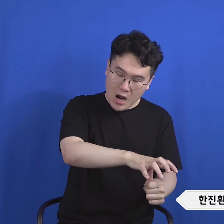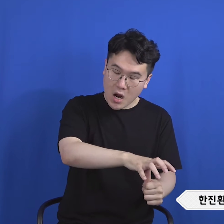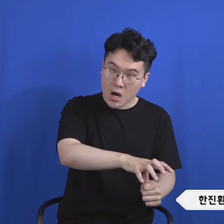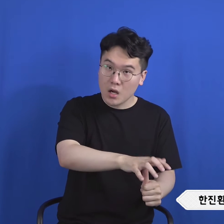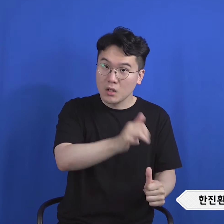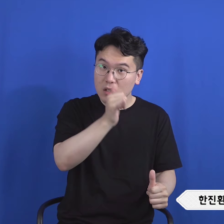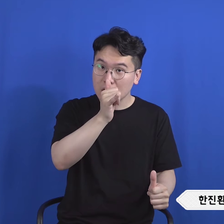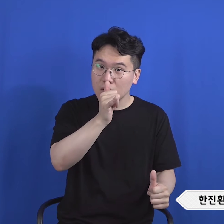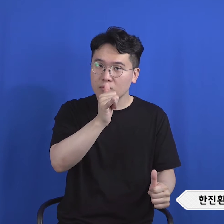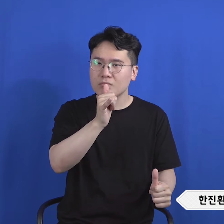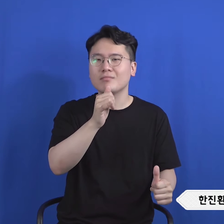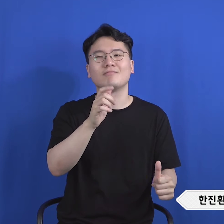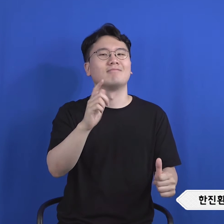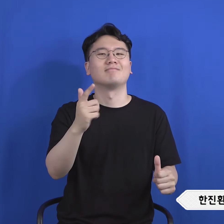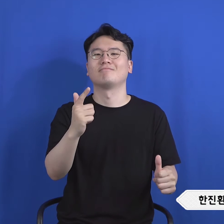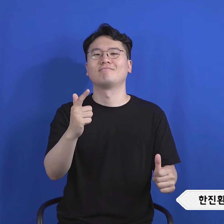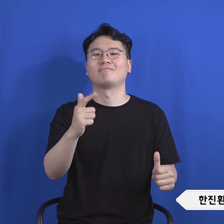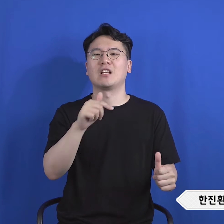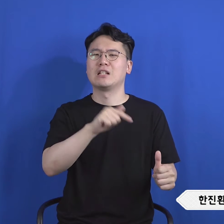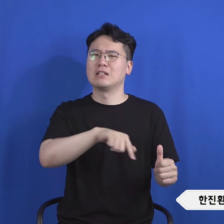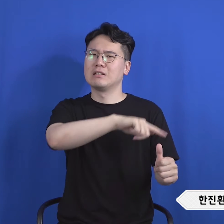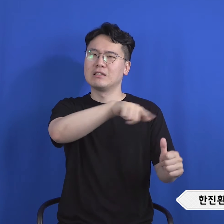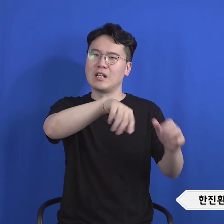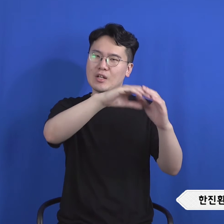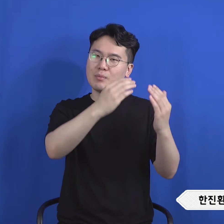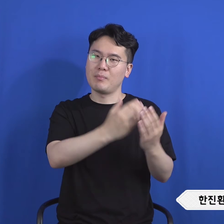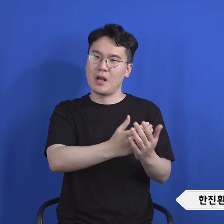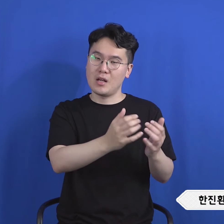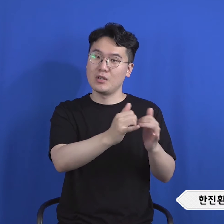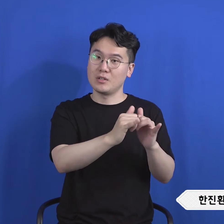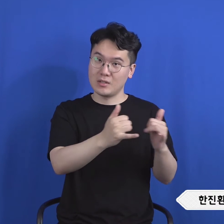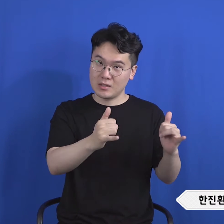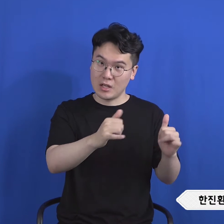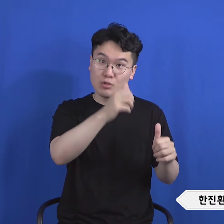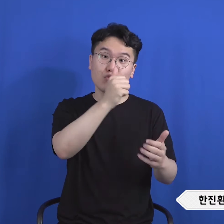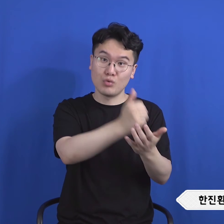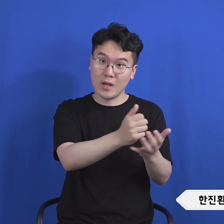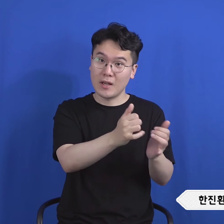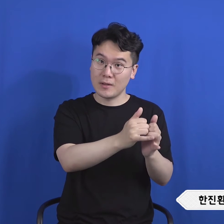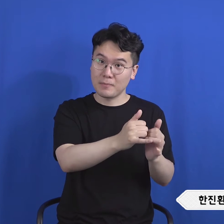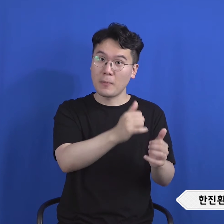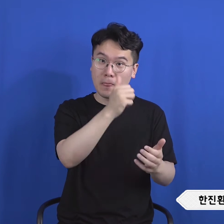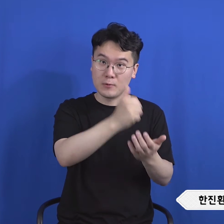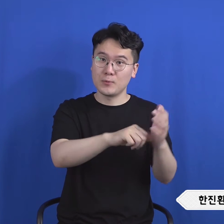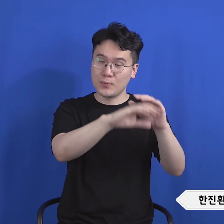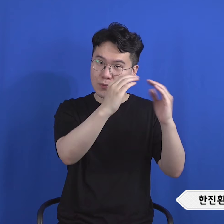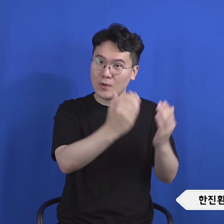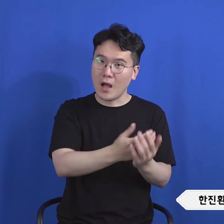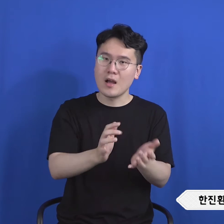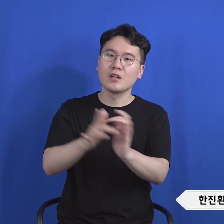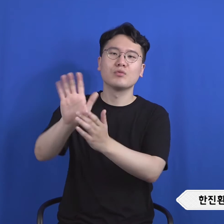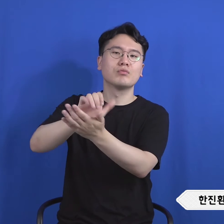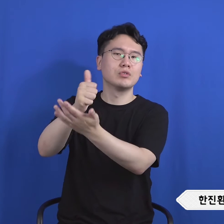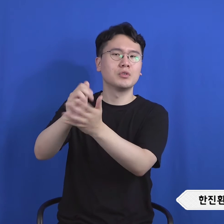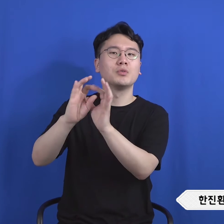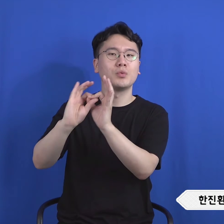그 많은 죄들 다 예수님의 보혈로 씻음을 받고 새 사람이 됐는데 왜 좌절할